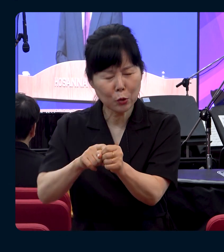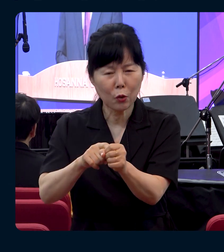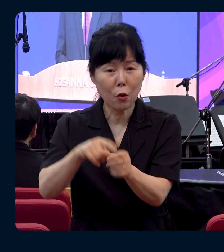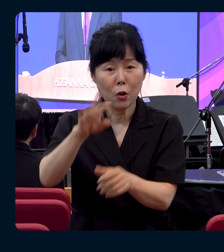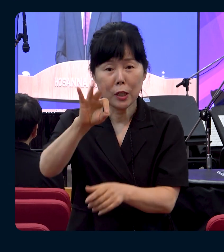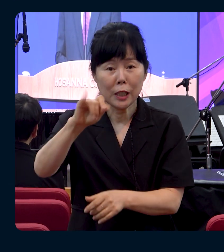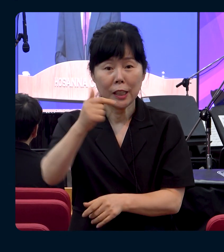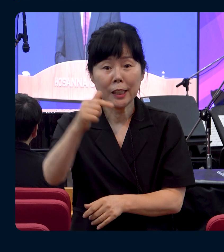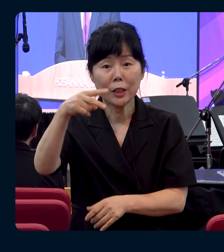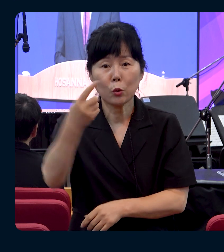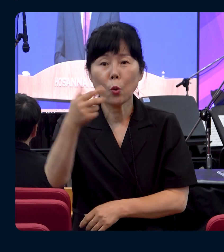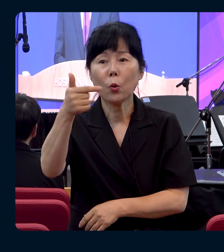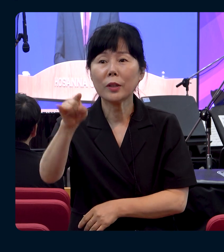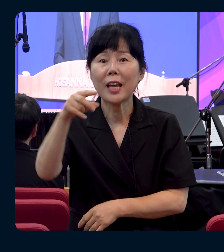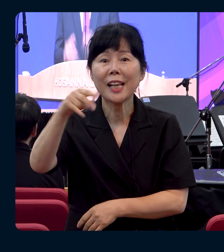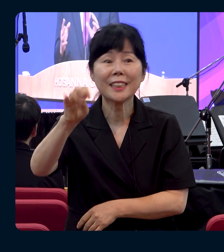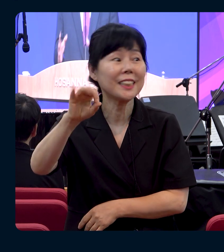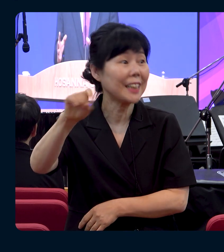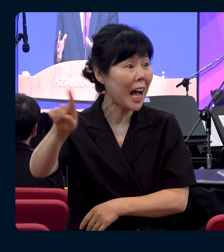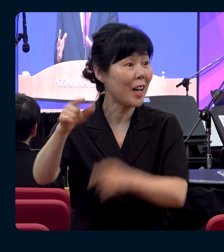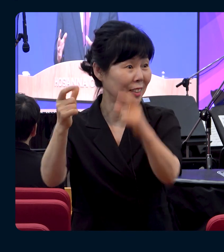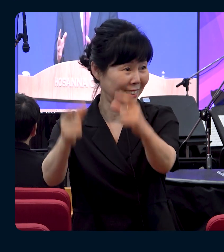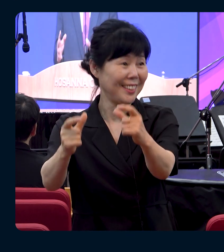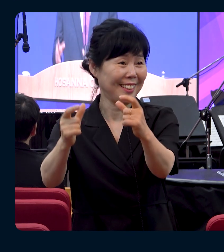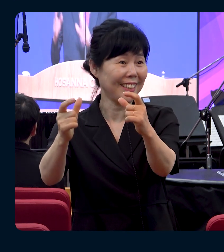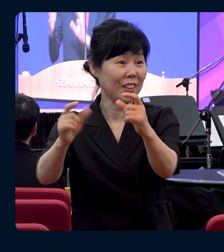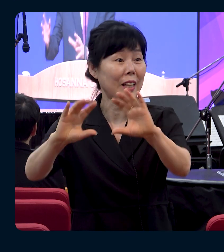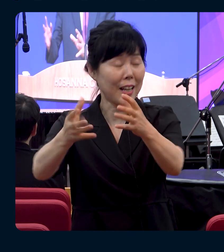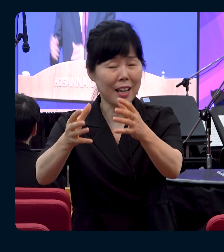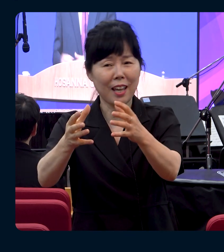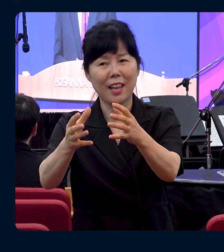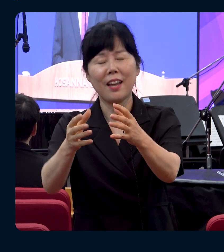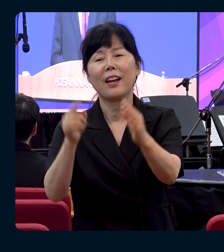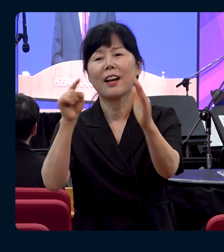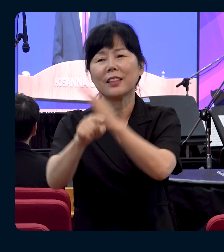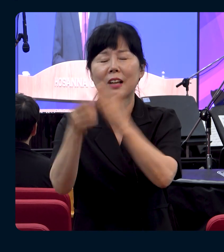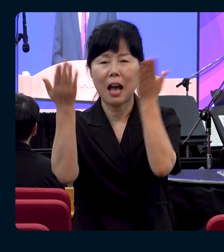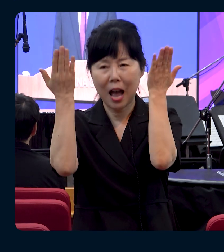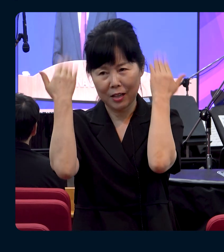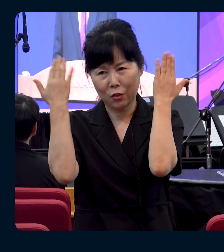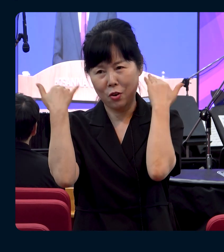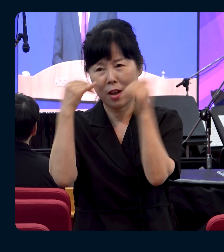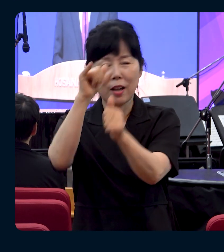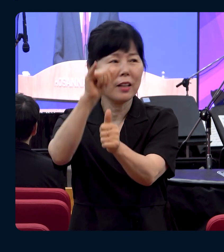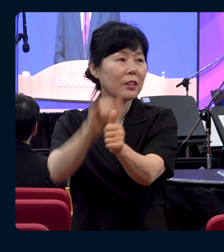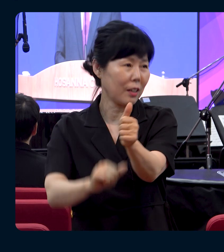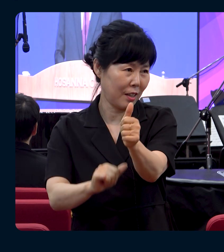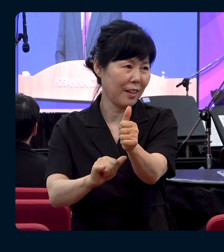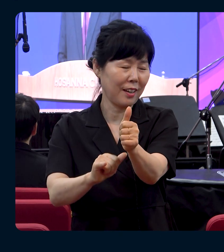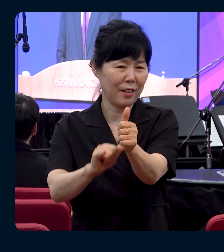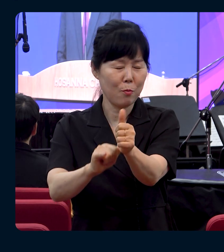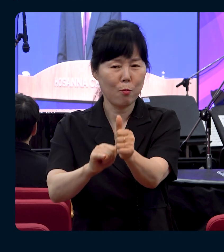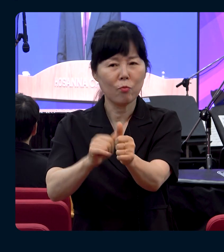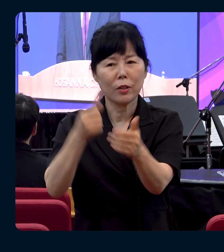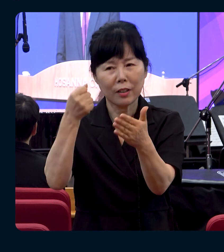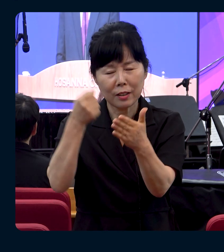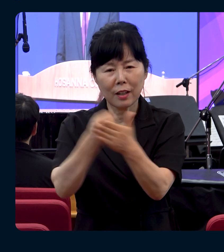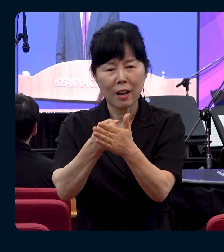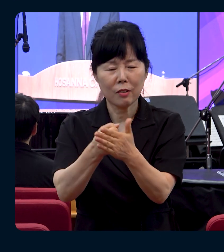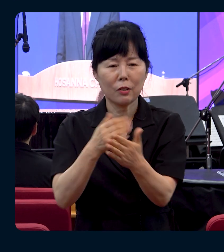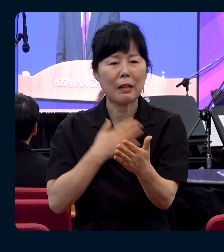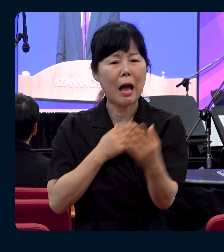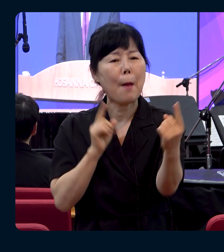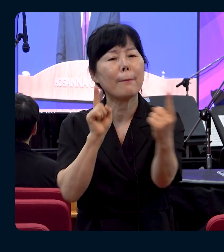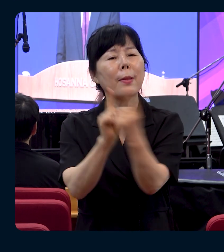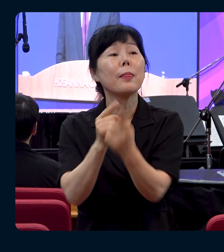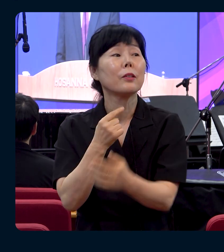인도네시아 슈라바야라고 하는 곳에 있는 그런 학교에 가서 이제 섬기시겠다고 그렇게 인사를 오신 적이